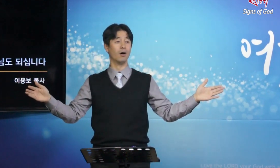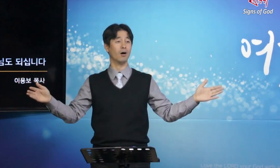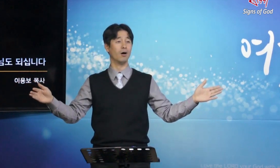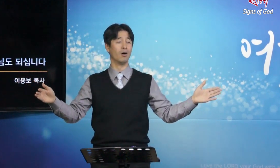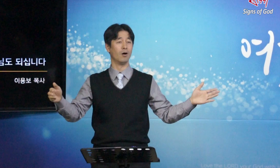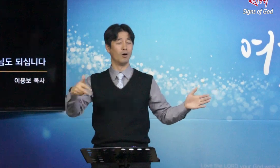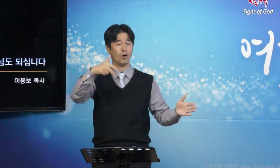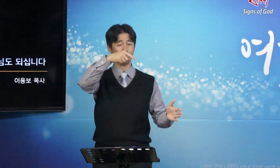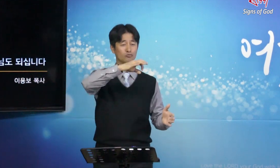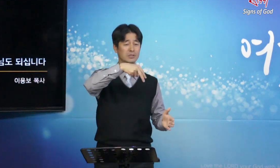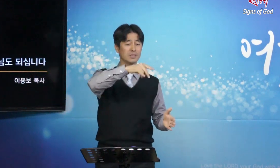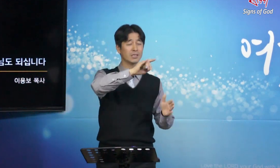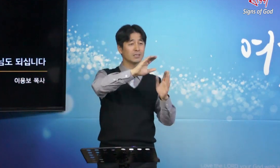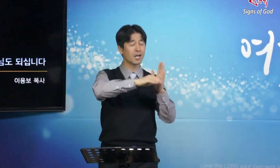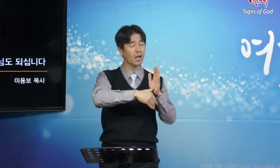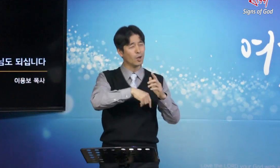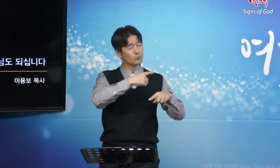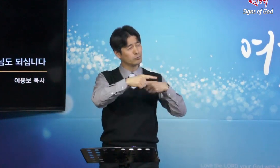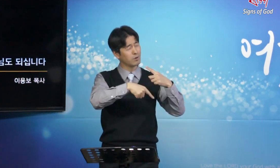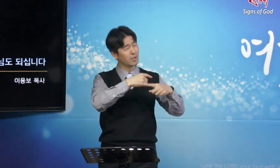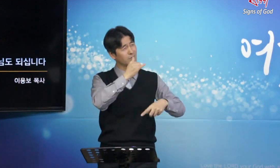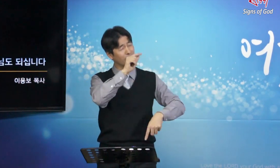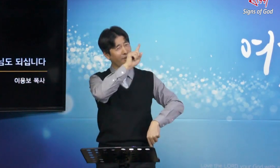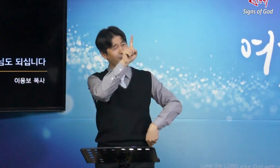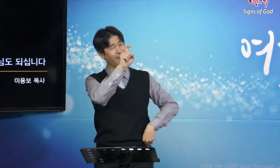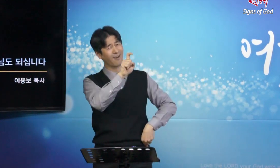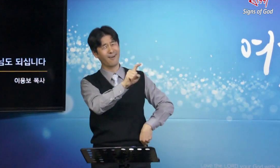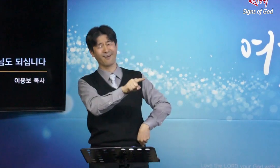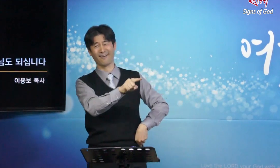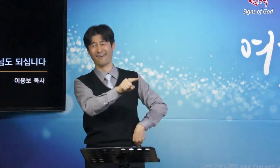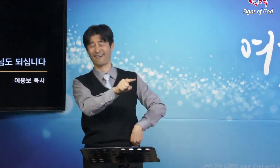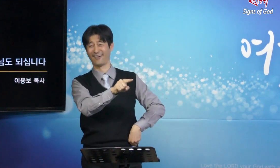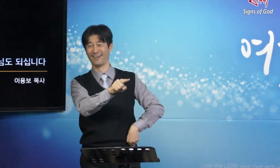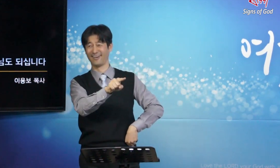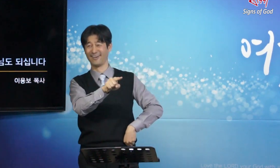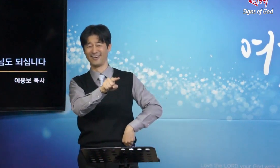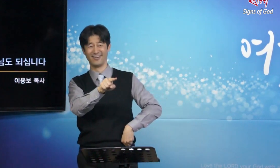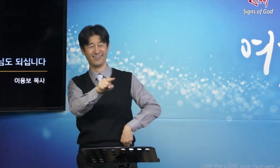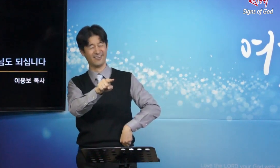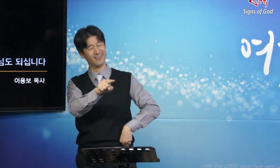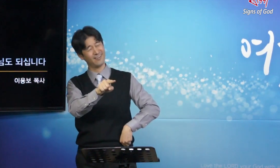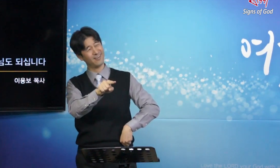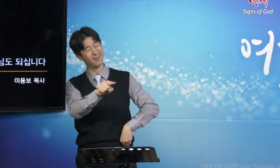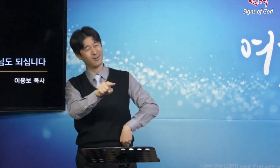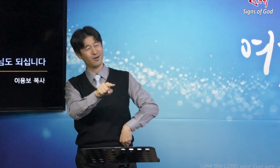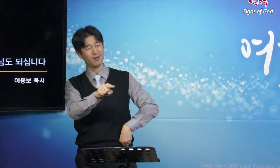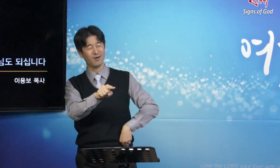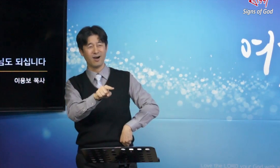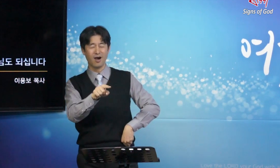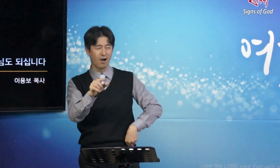수어가 많은 사람들에게 사용됐죠. 중세시대에 수어가 있었을지는 잘